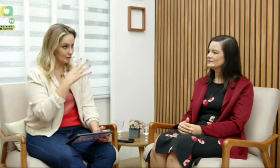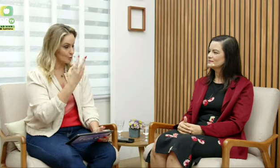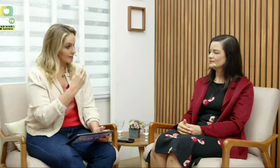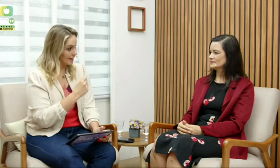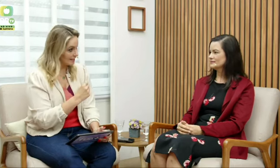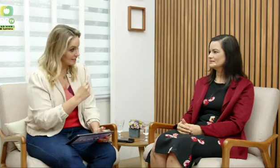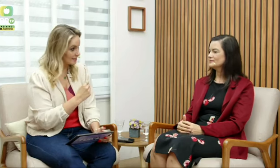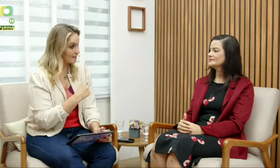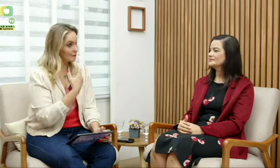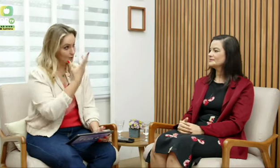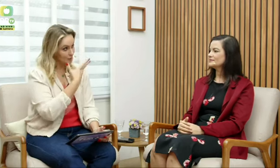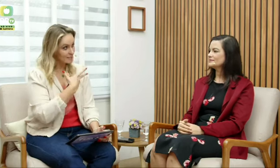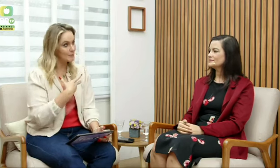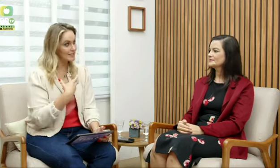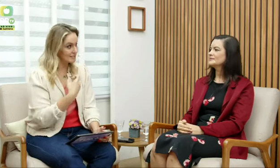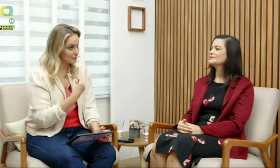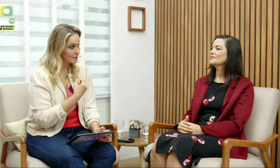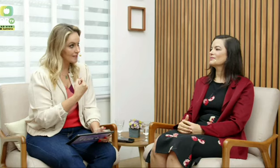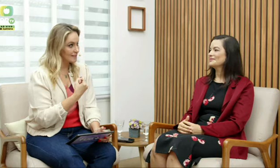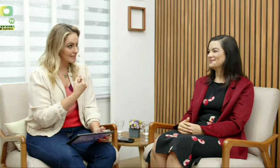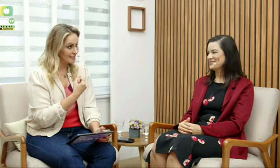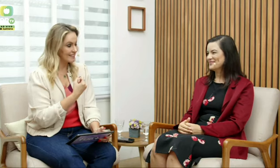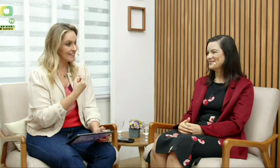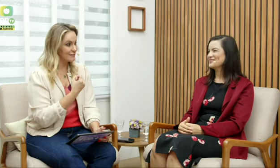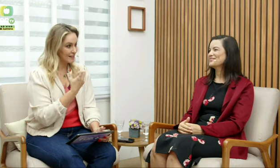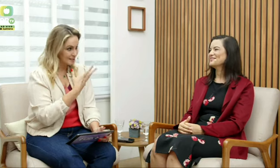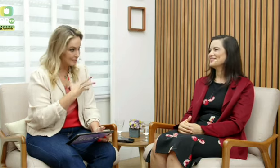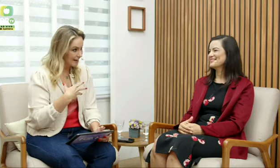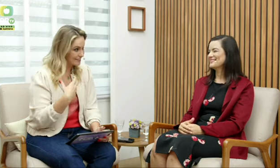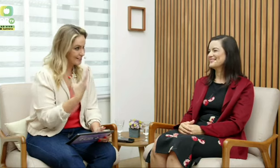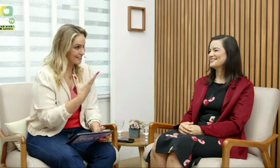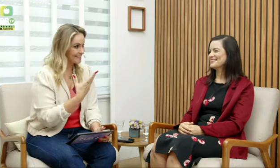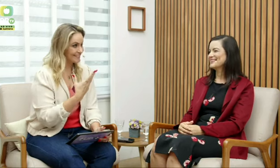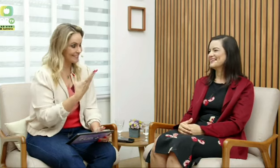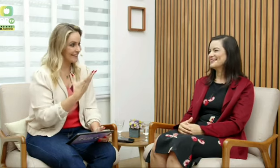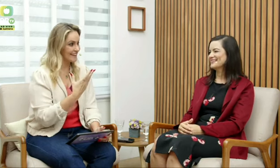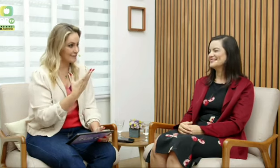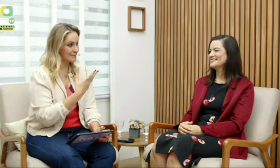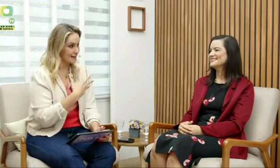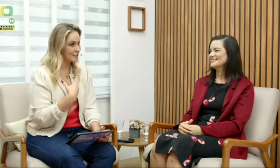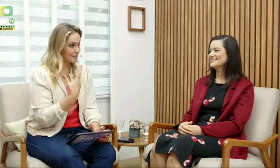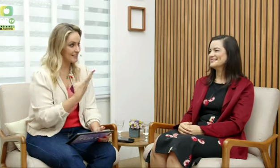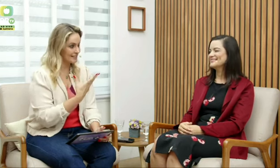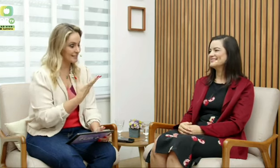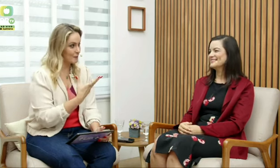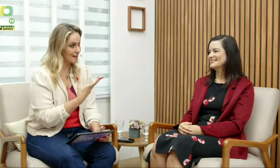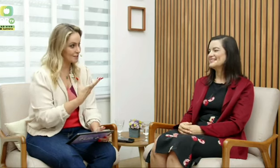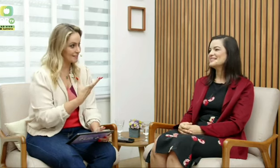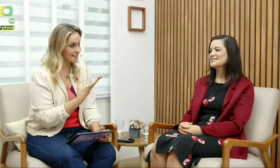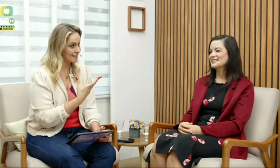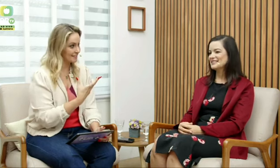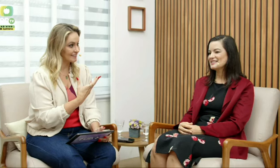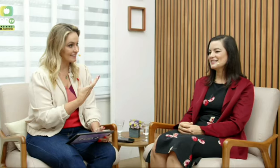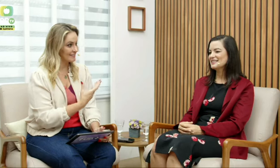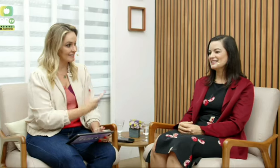dos sinais, tem toda uma expressão que faz parte, né? Faz parte dessa linguagem? Sim,